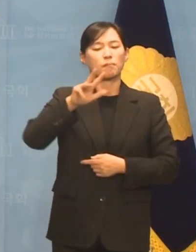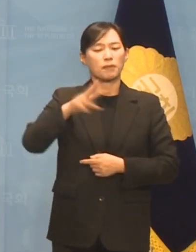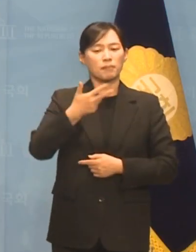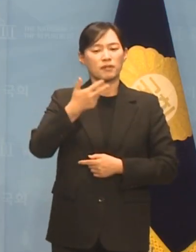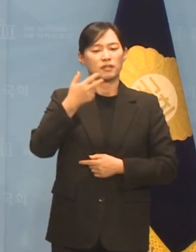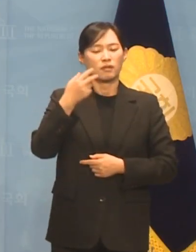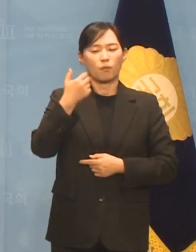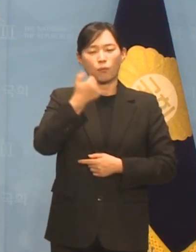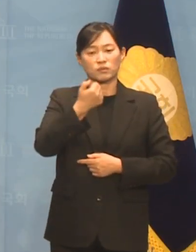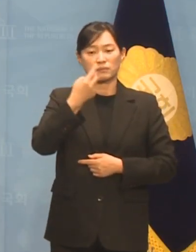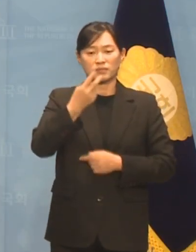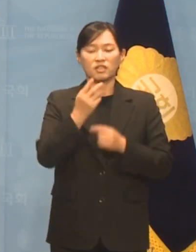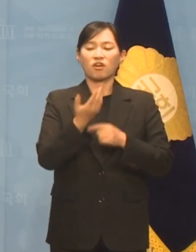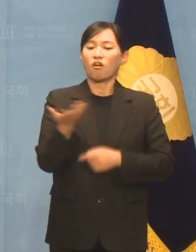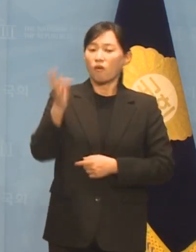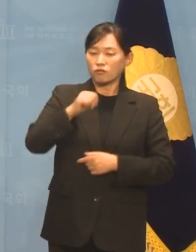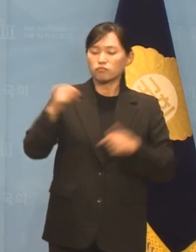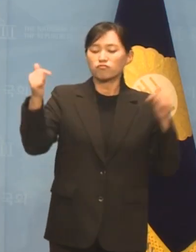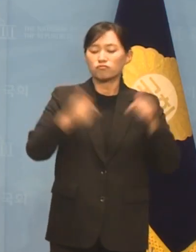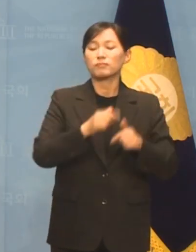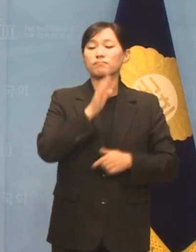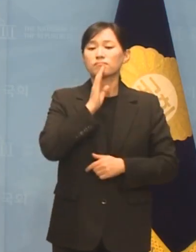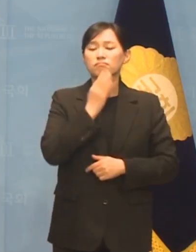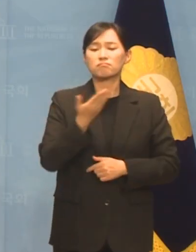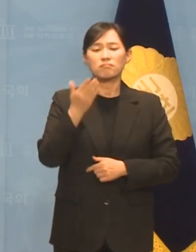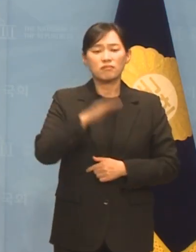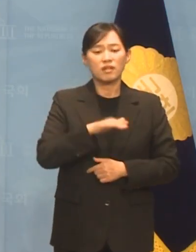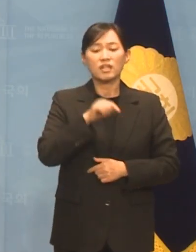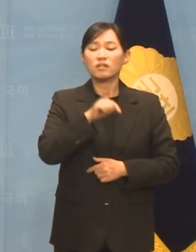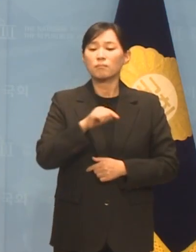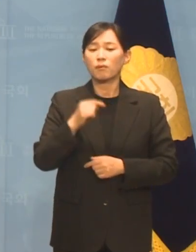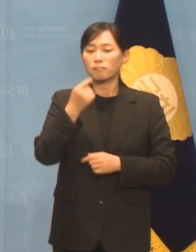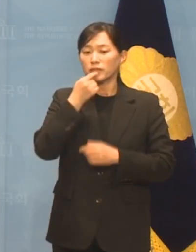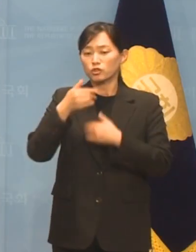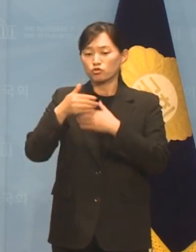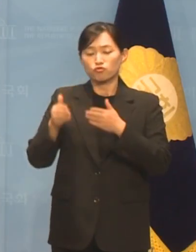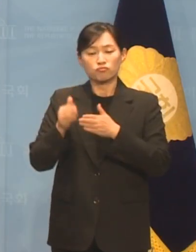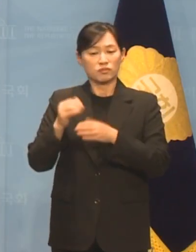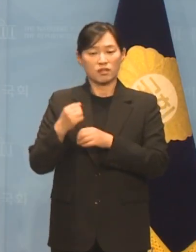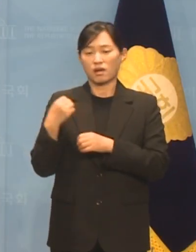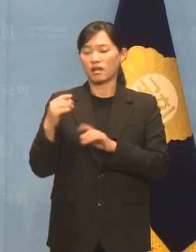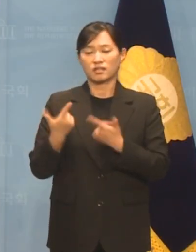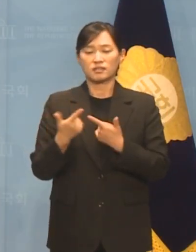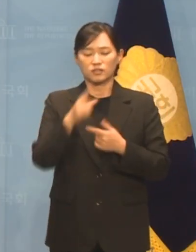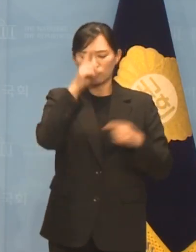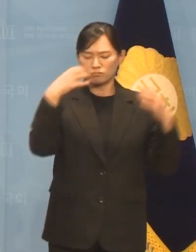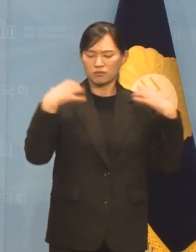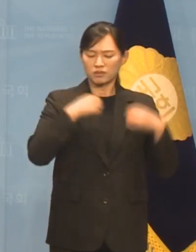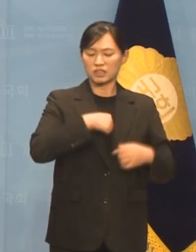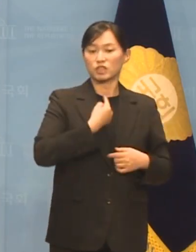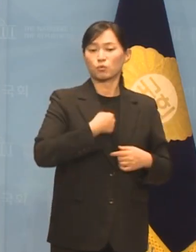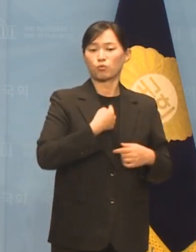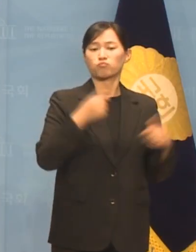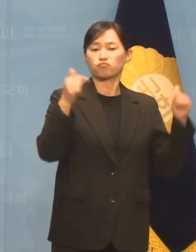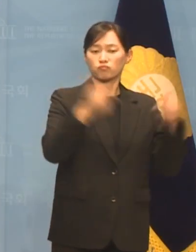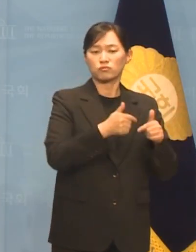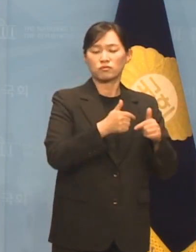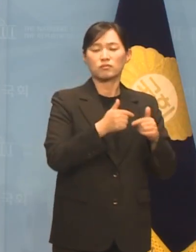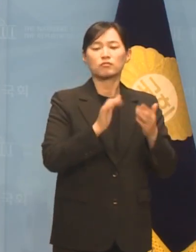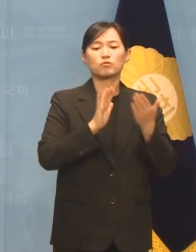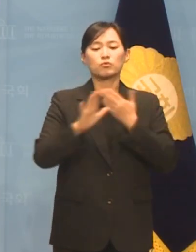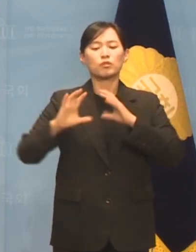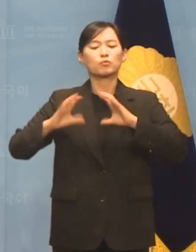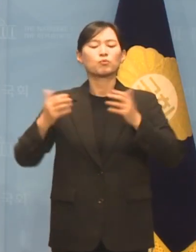4,852억 원이 감액된 것이 맞습니다. 하지만 이는 민주당이 삭감한 것이 아니라 정부가 자체적으로 삭감한 후에